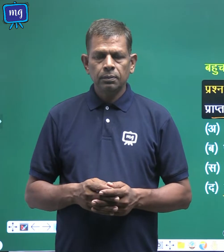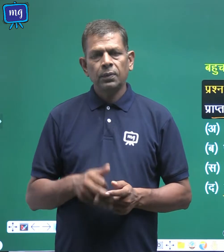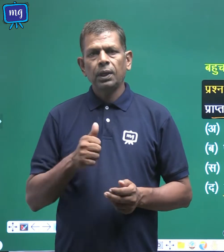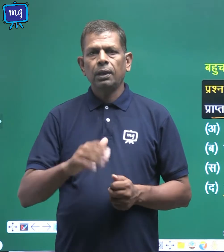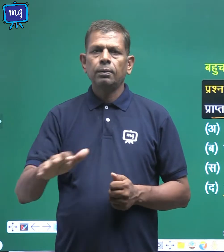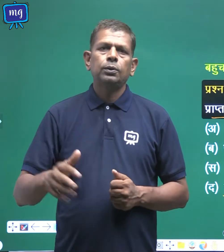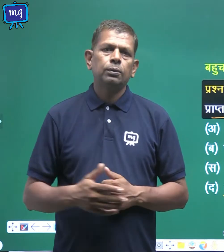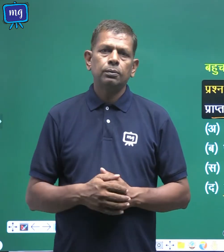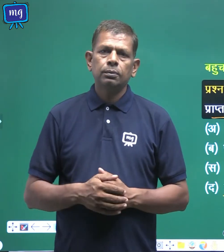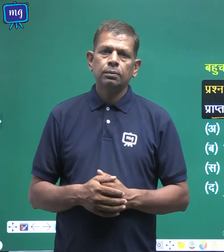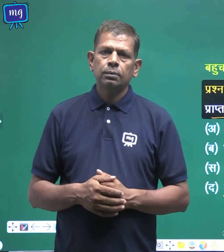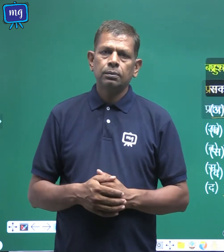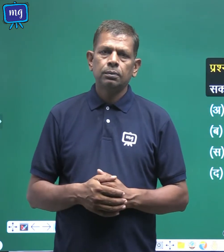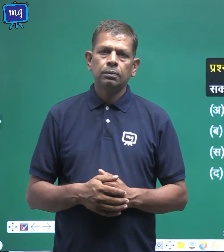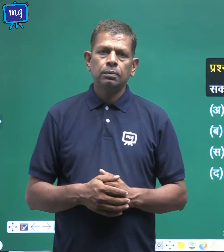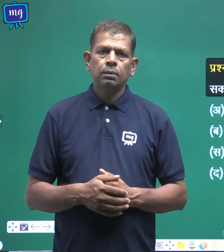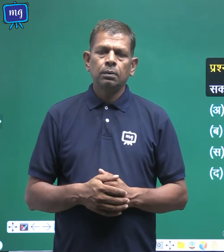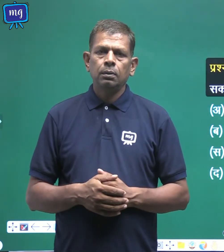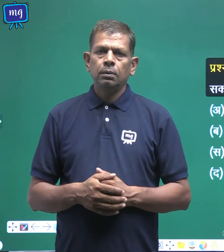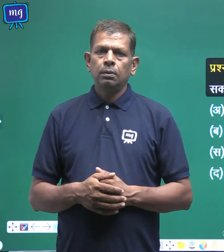ठीक है बच्चों।